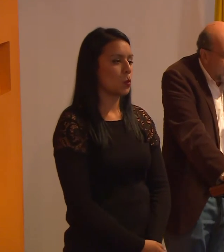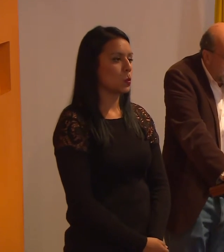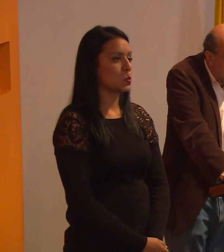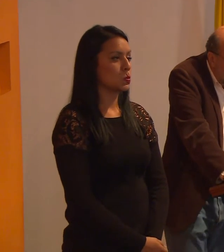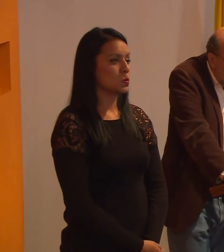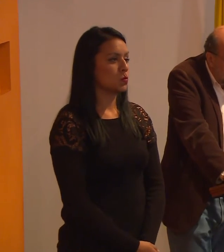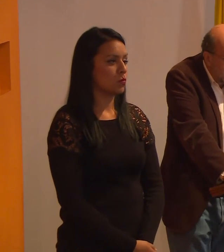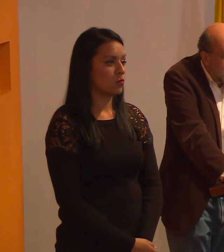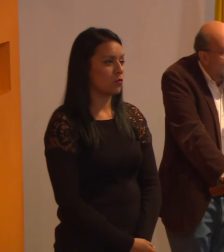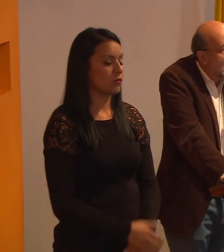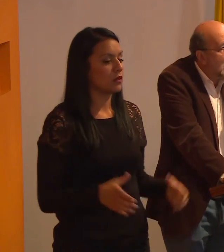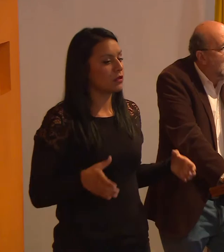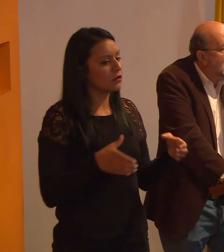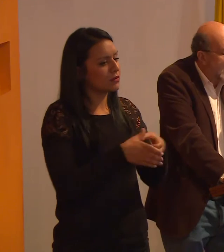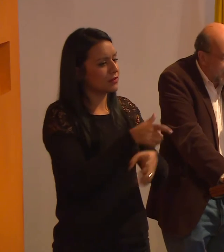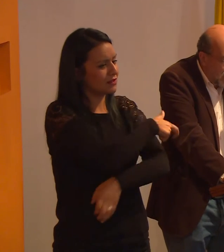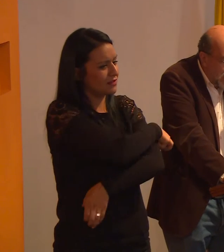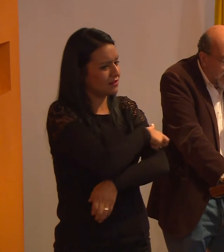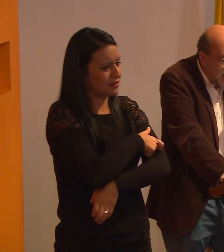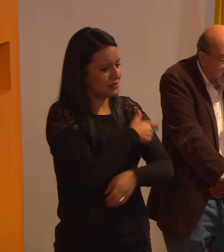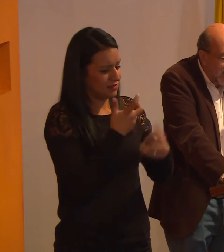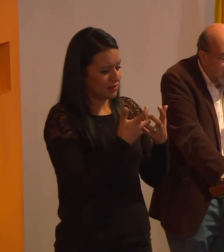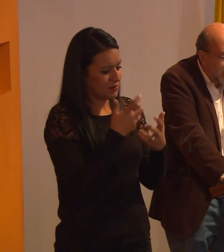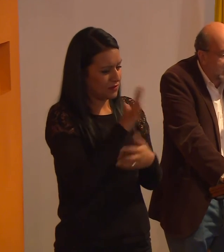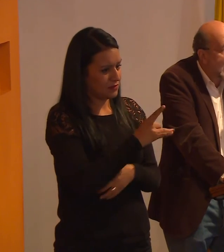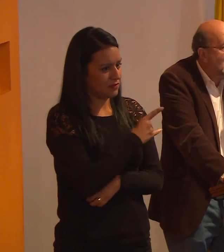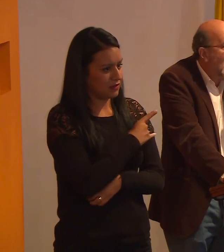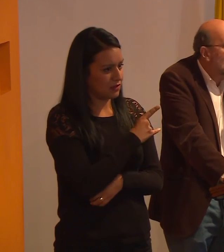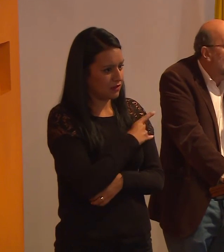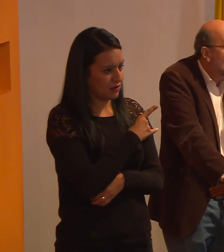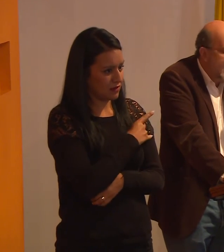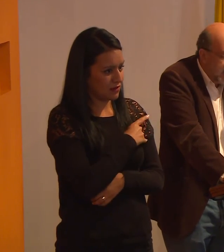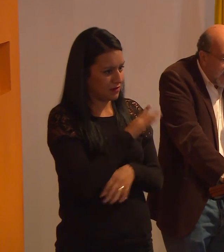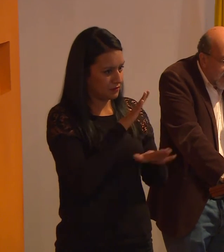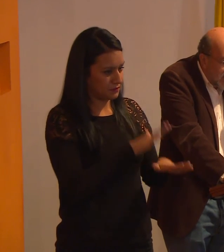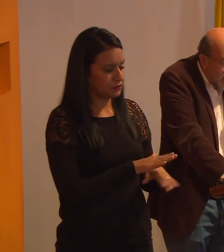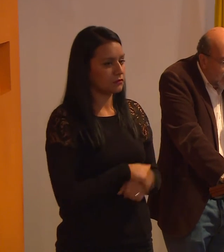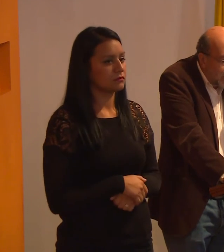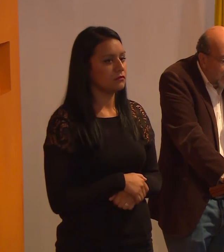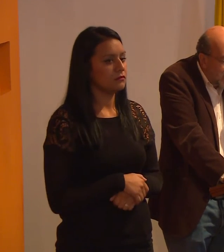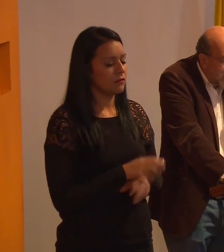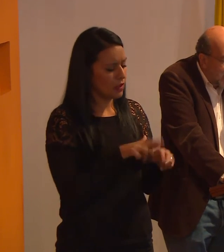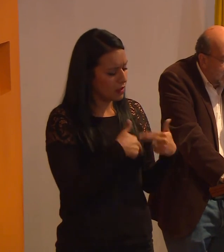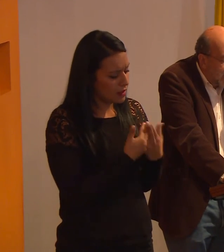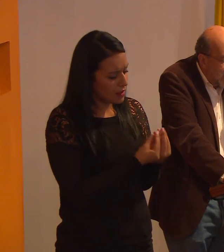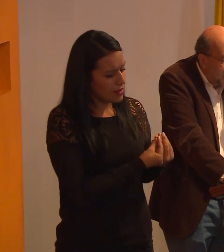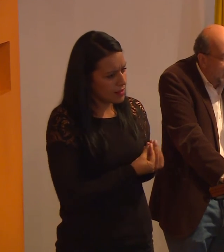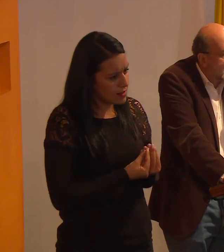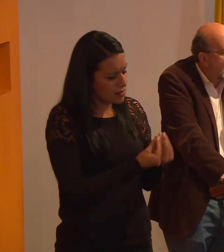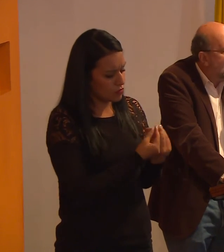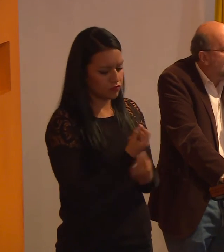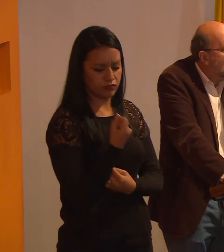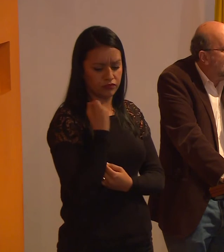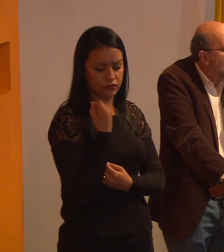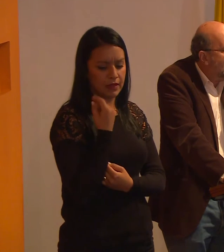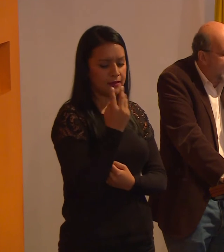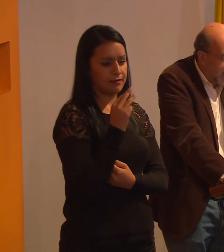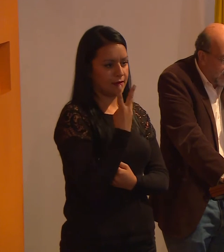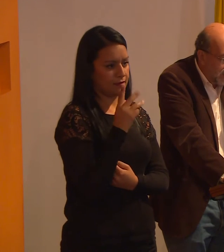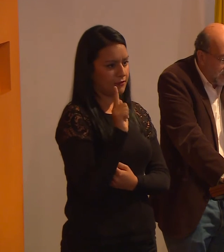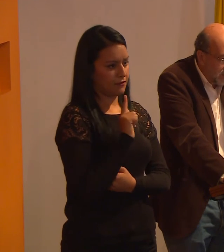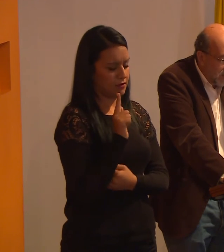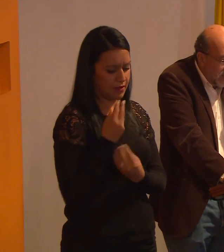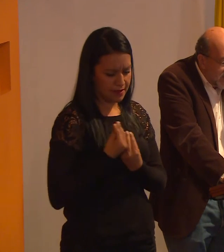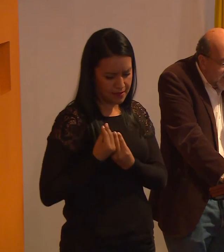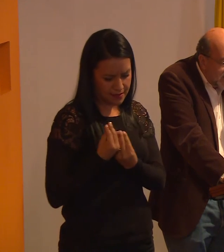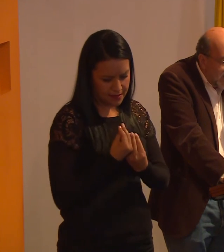El Comité Directivo del Sistema Universitario Estatal, en reunión realizada el pasado 3 de